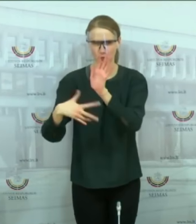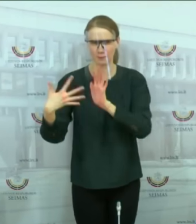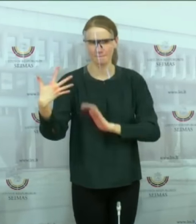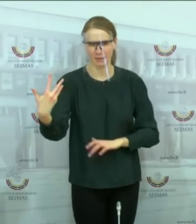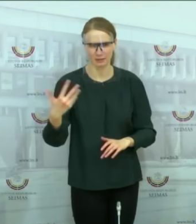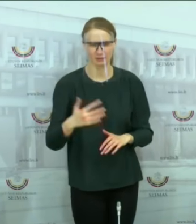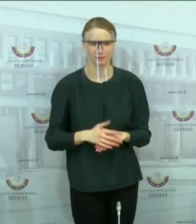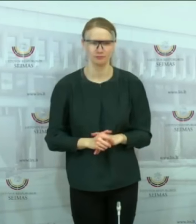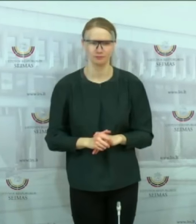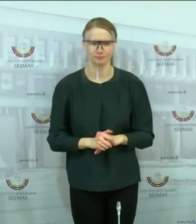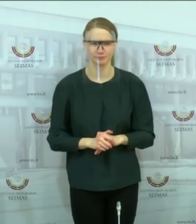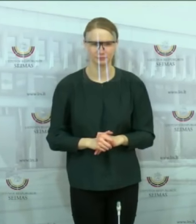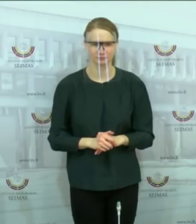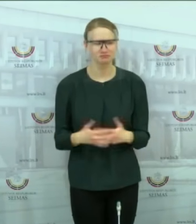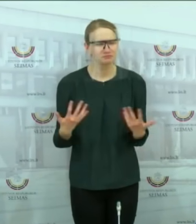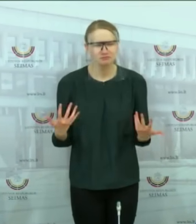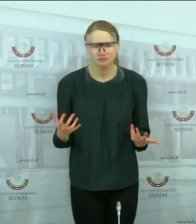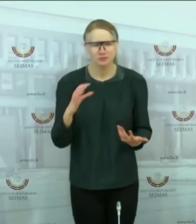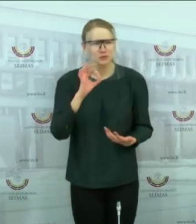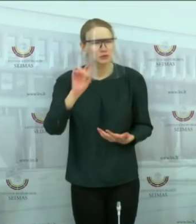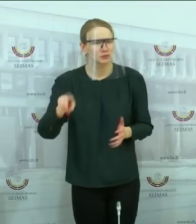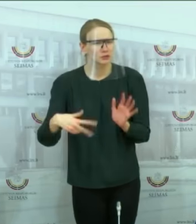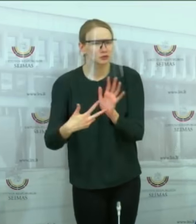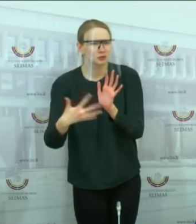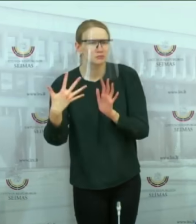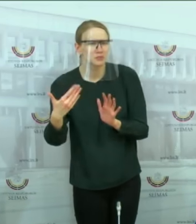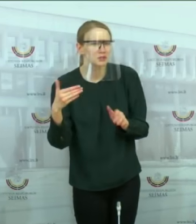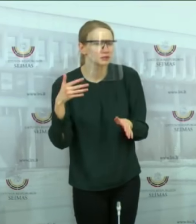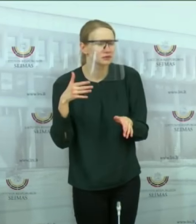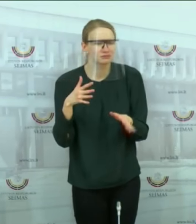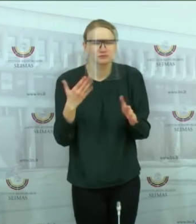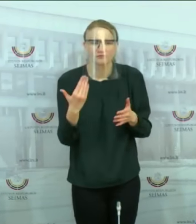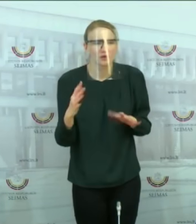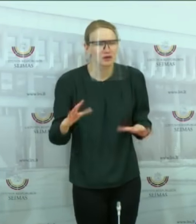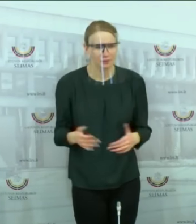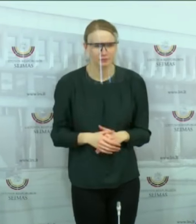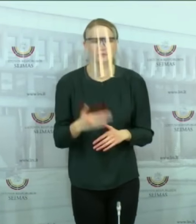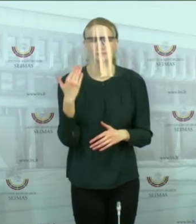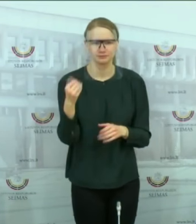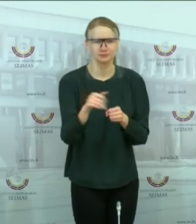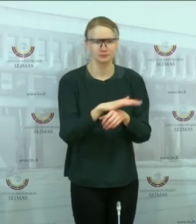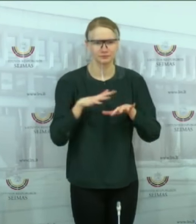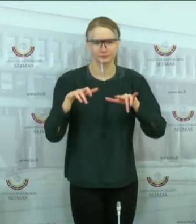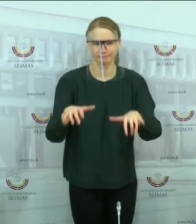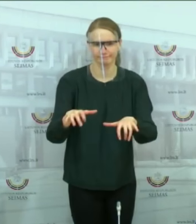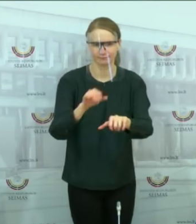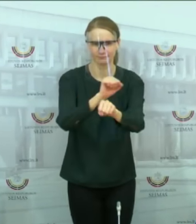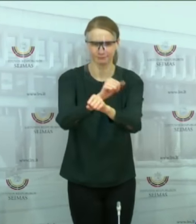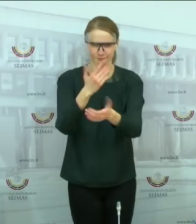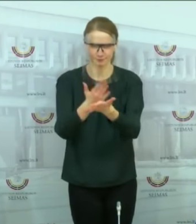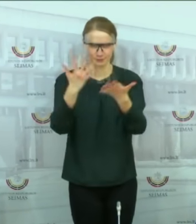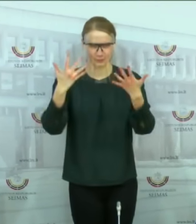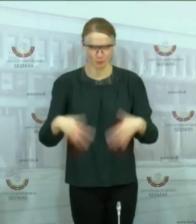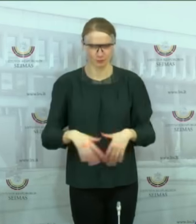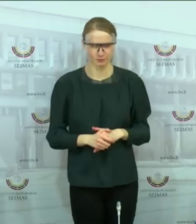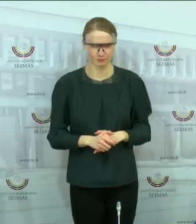0,85. Tai reiškia, kad pati infekcija, na, jinai gesta plitimas, jeigu jis yra mažiau vieneto. Tai reiškia,